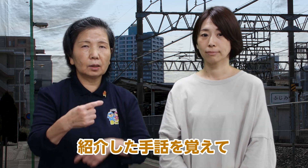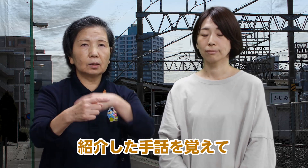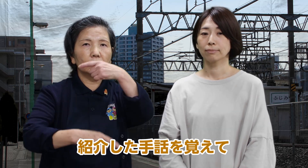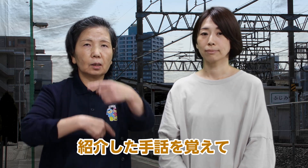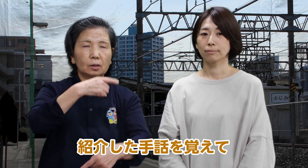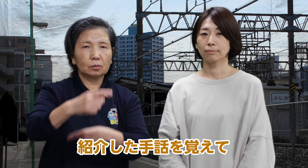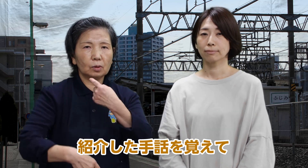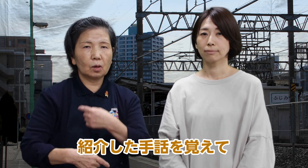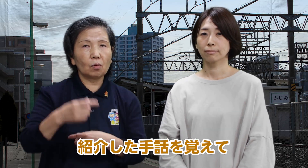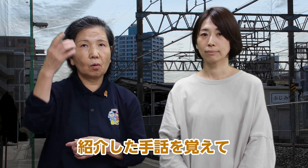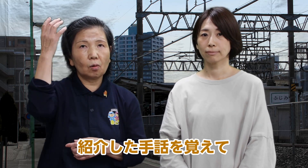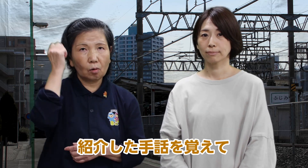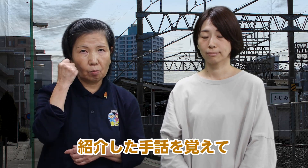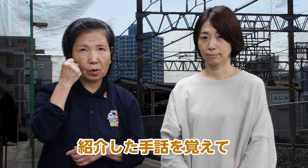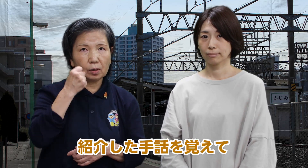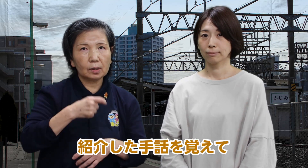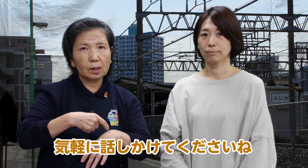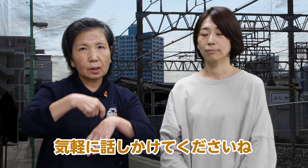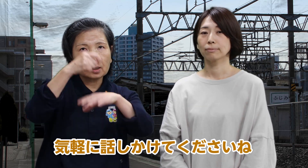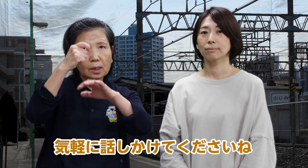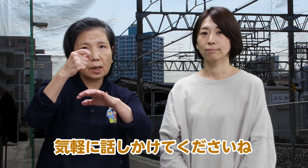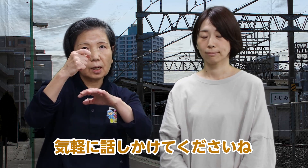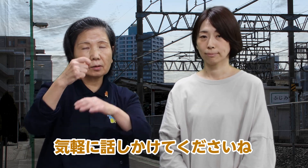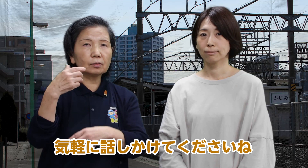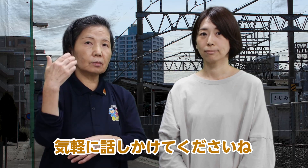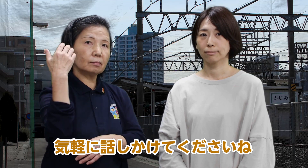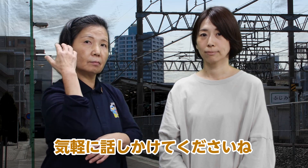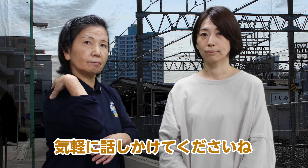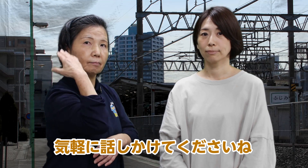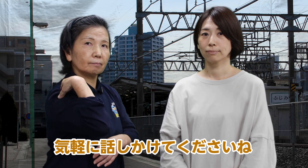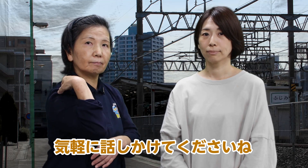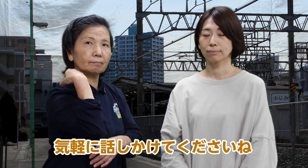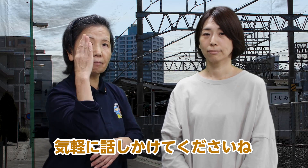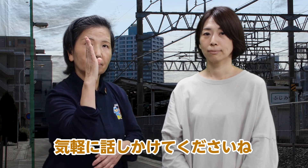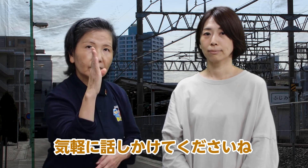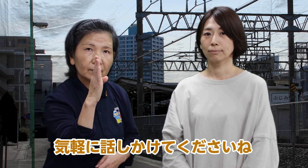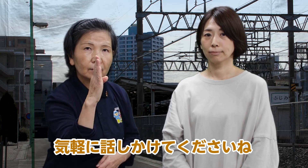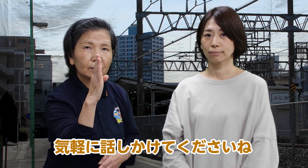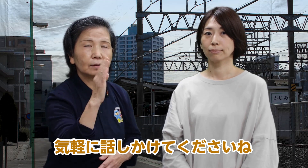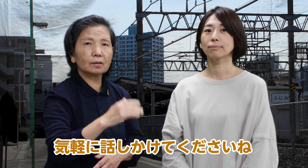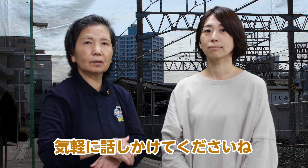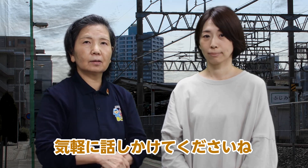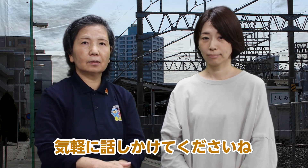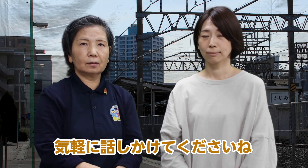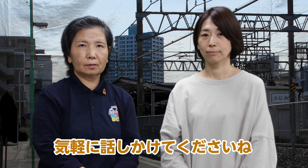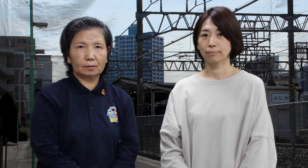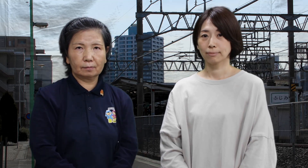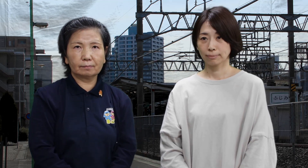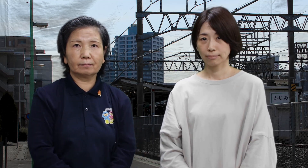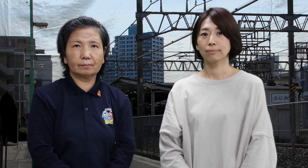紹介した手話を覚えて気軽に話しかけてくださいね。